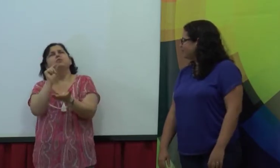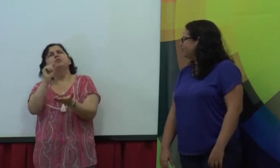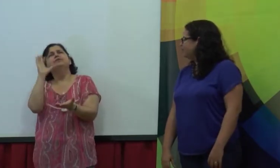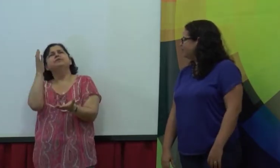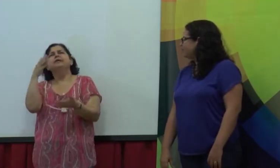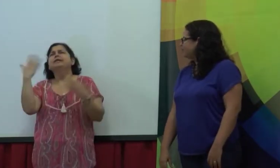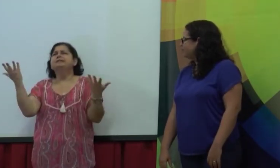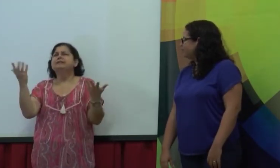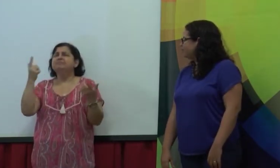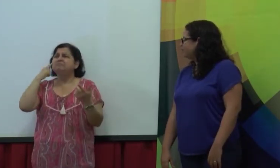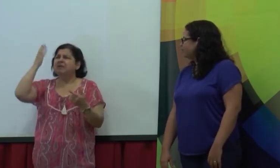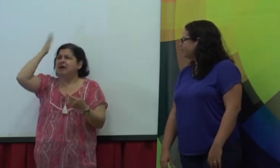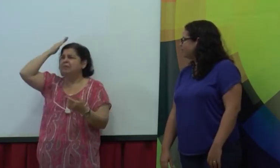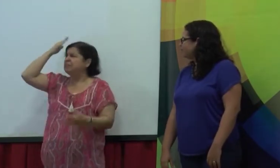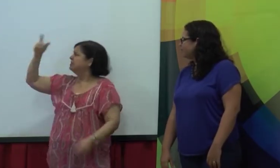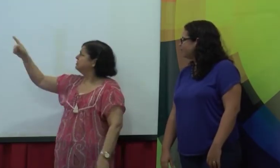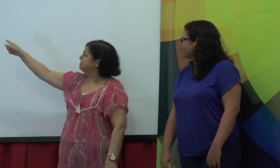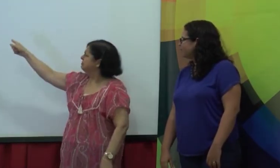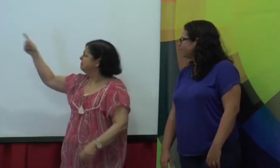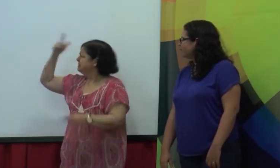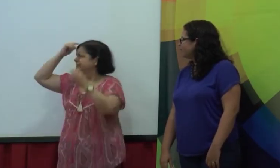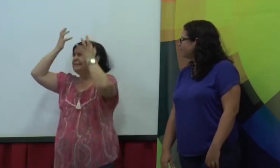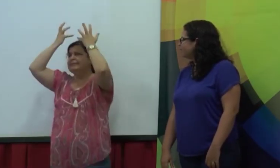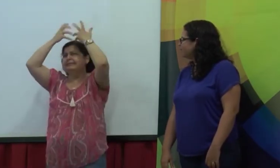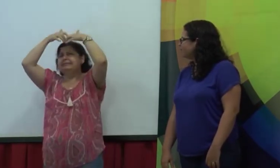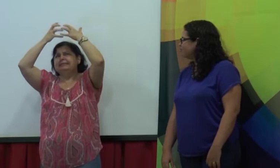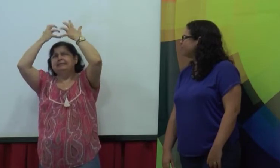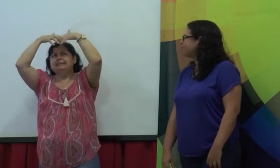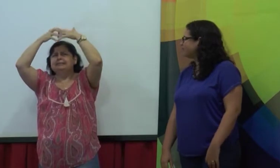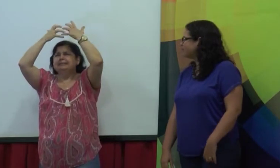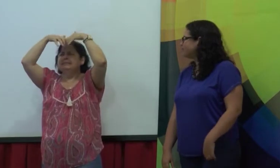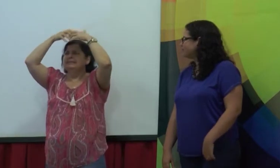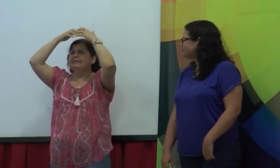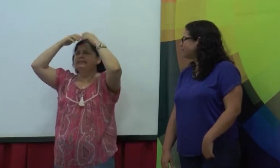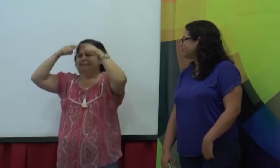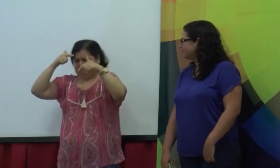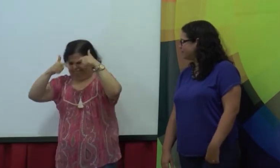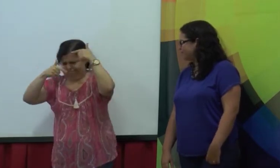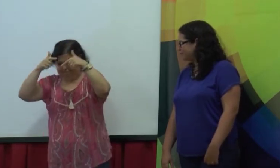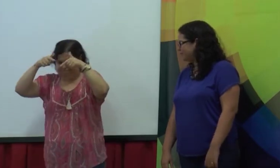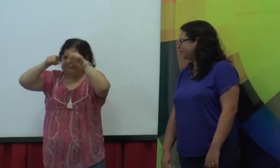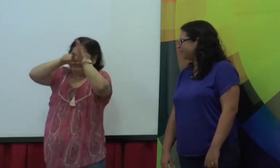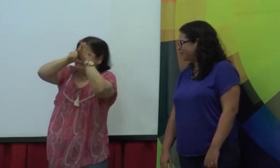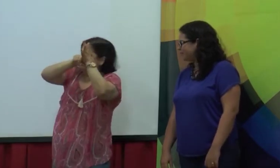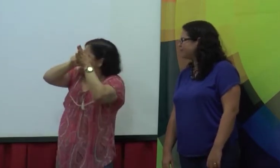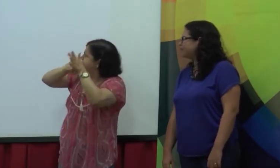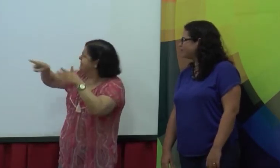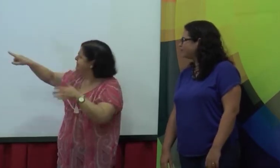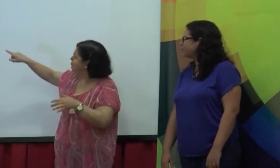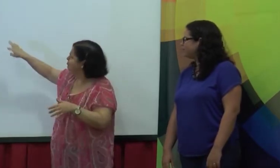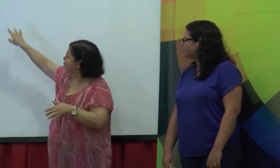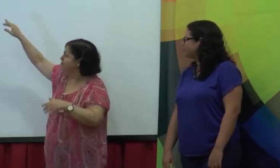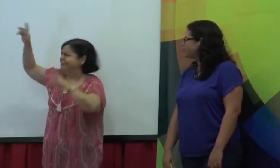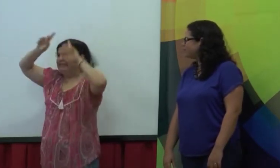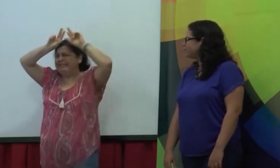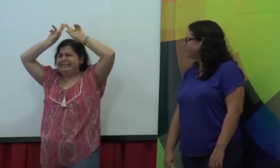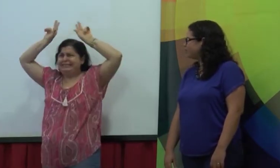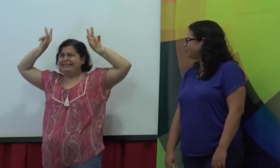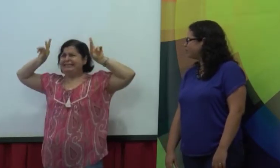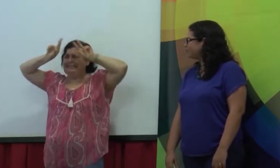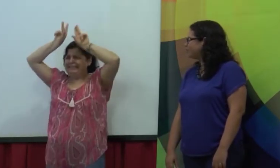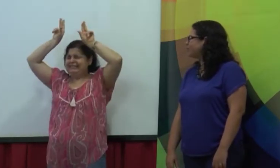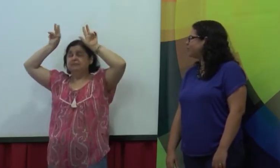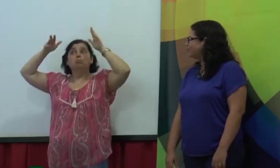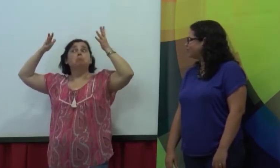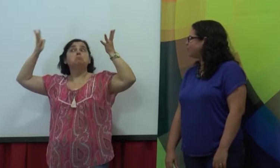do Espiritismo. O Espiritismo com ciência. Vamos refletir, pensar,